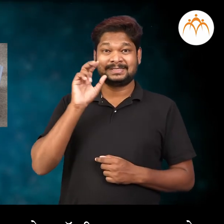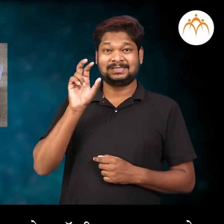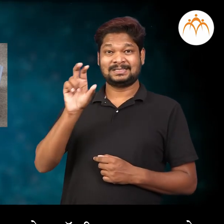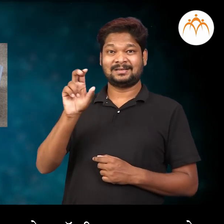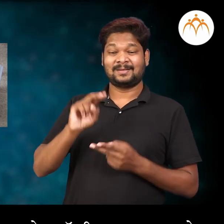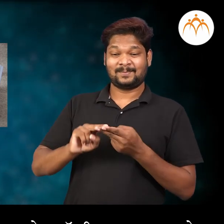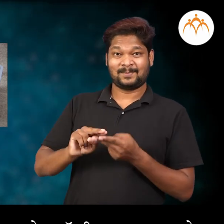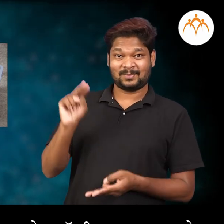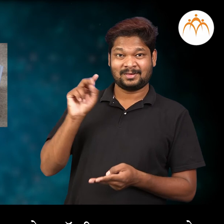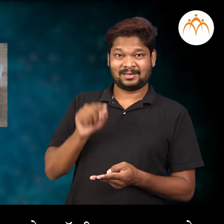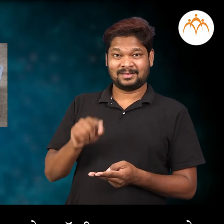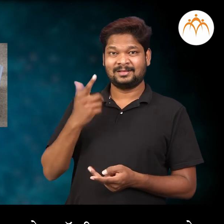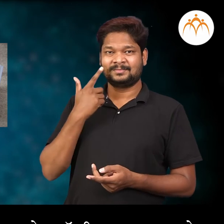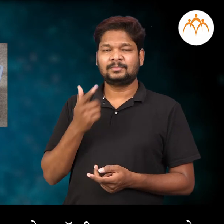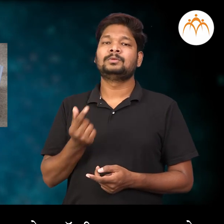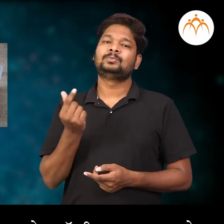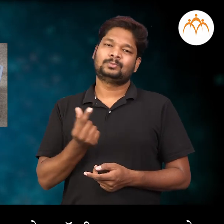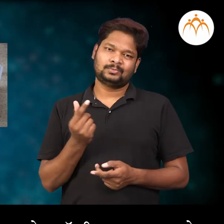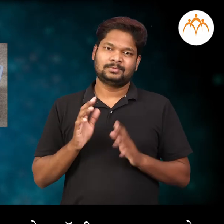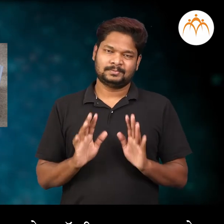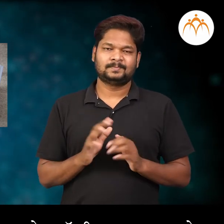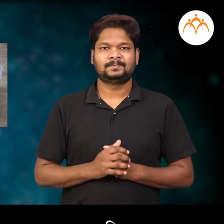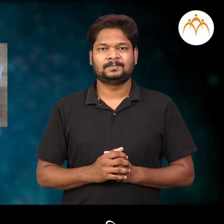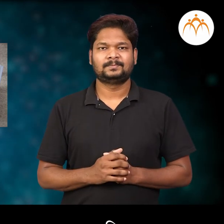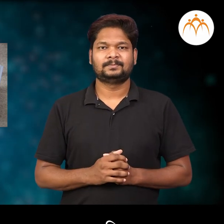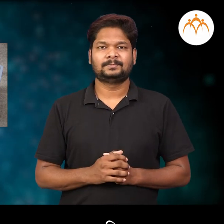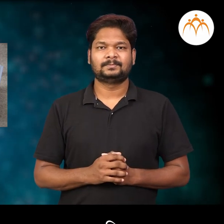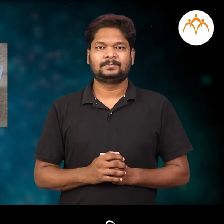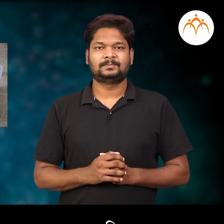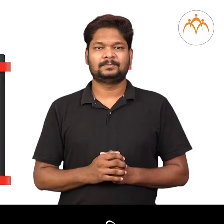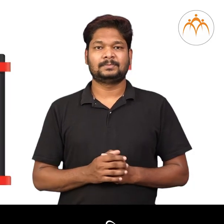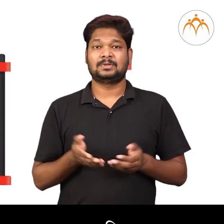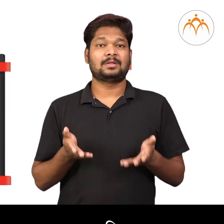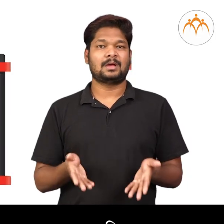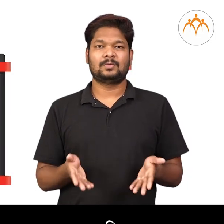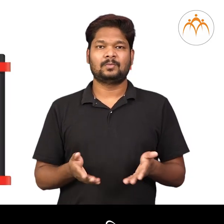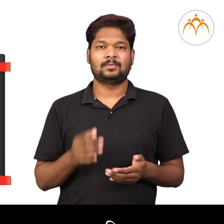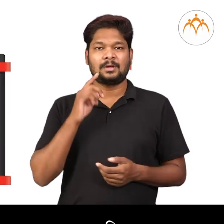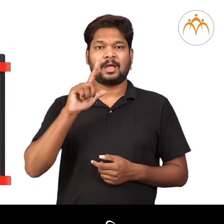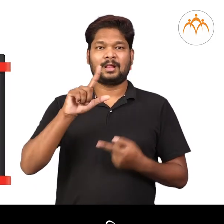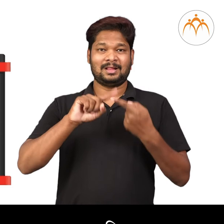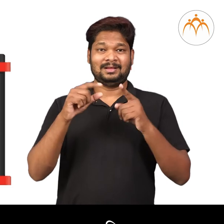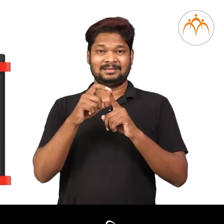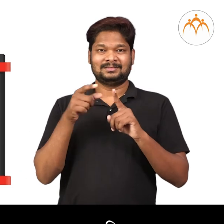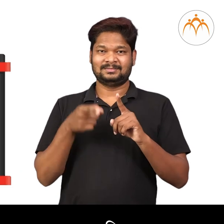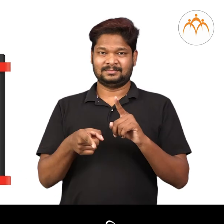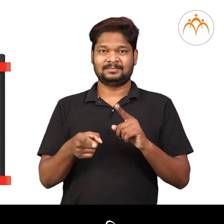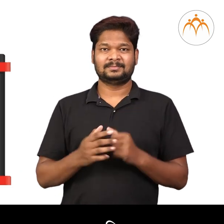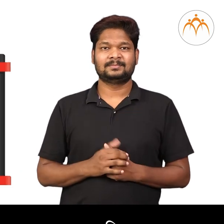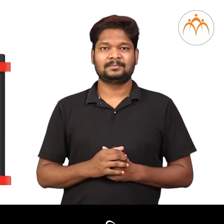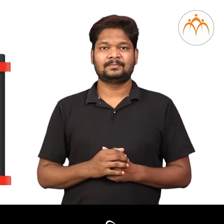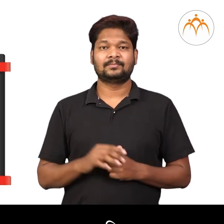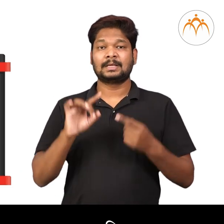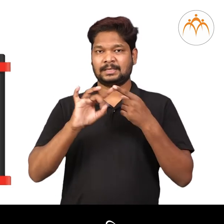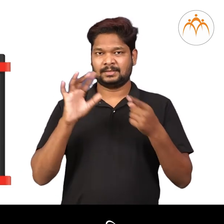करने योग्य आवश्यक आता आपण मामला विद्युत - बदल